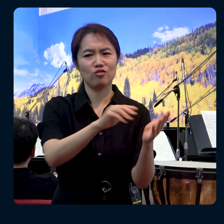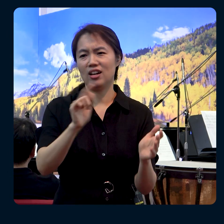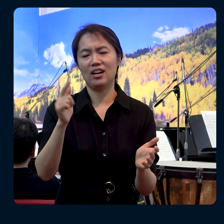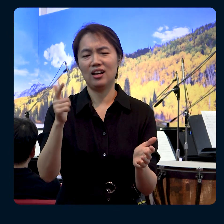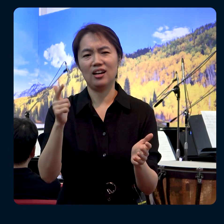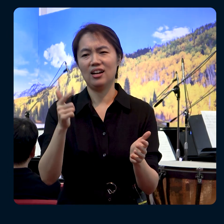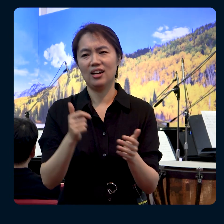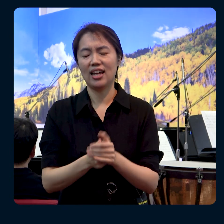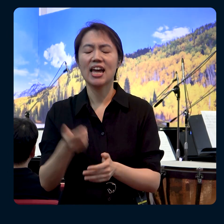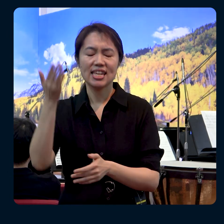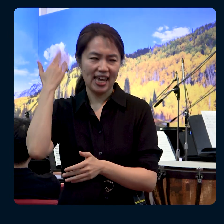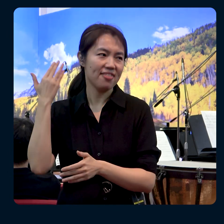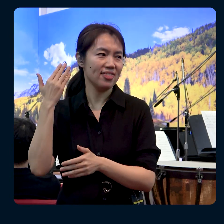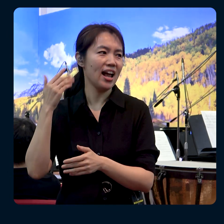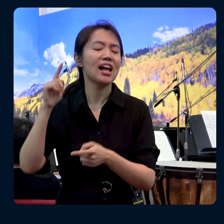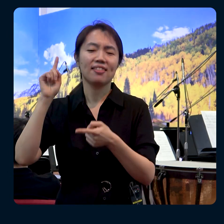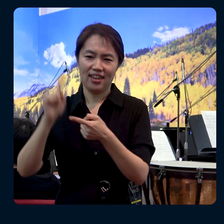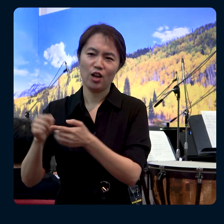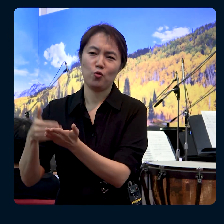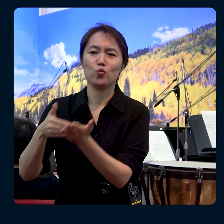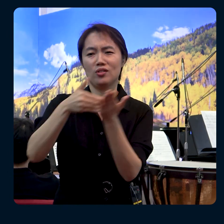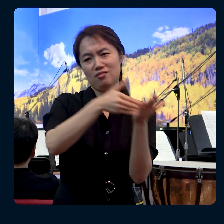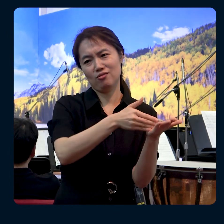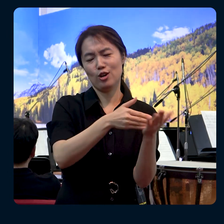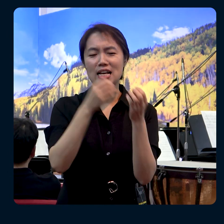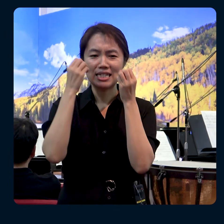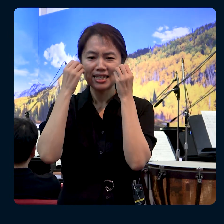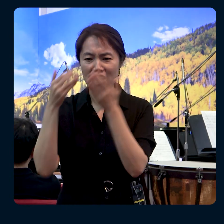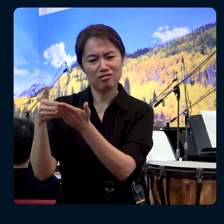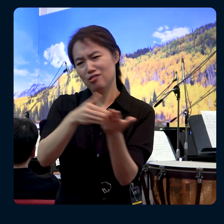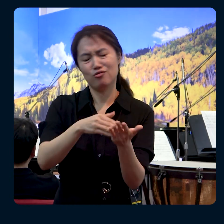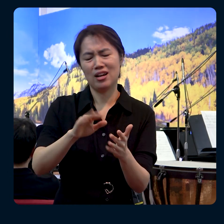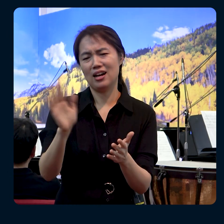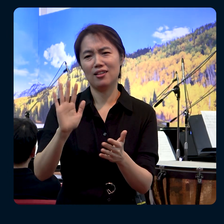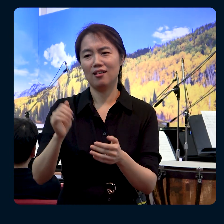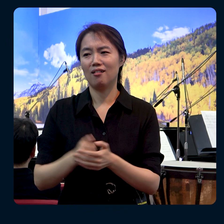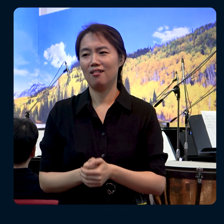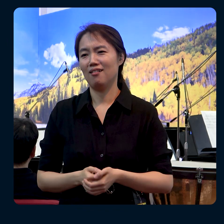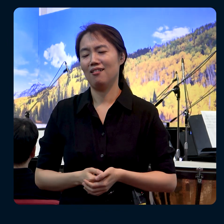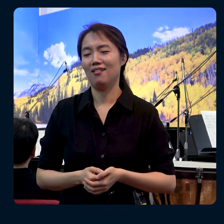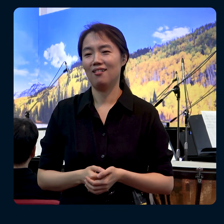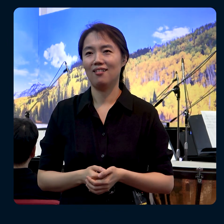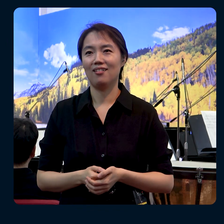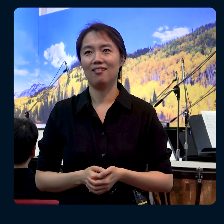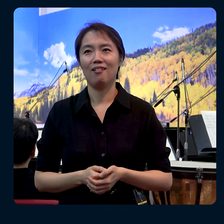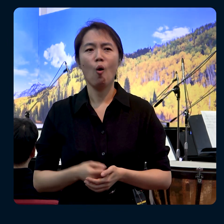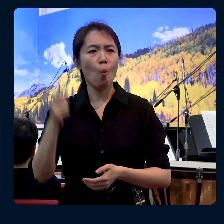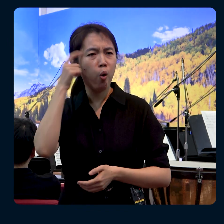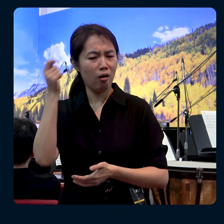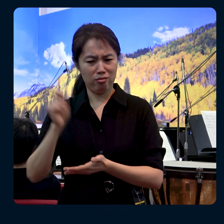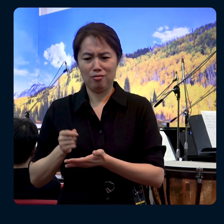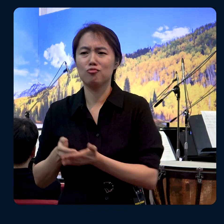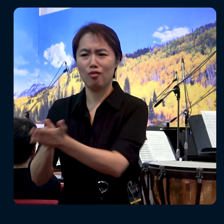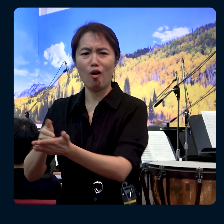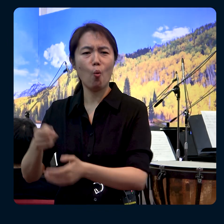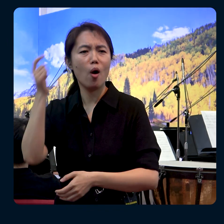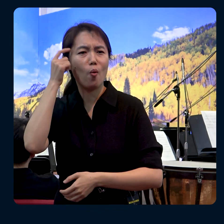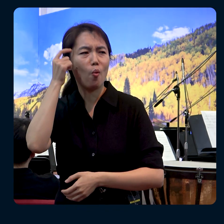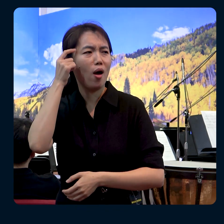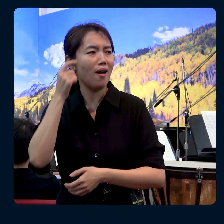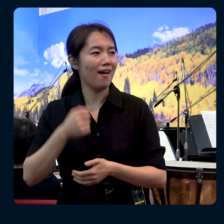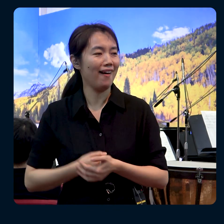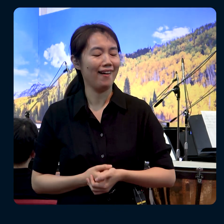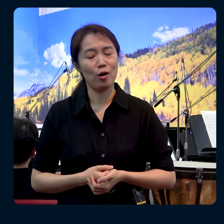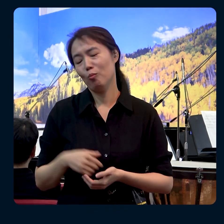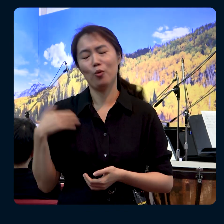그냥 옛날에 했던 그냥 다시 낸 거예요. 새로운 건 제출도 안 하고, 아니 제출도 안 할 거면서 왜 달라고 그랬는지 모르겠어요. 그러니까 막